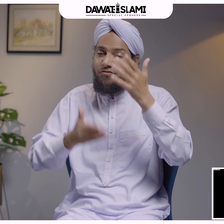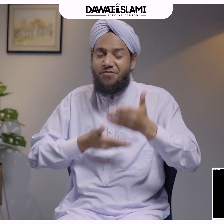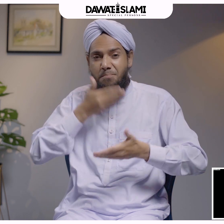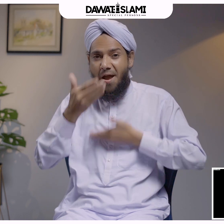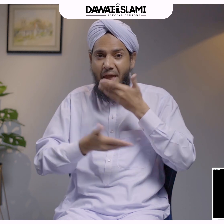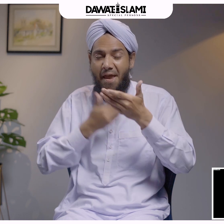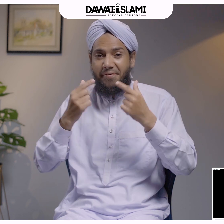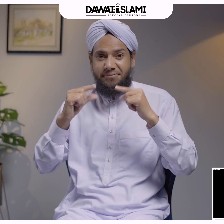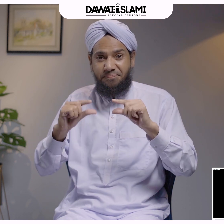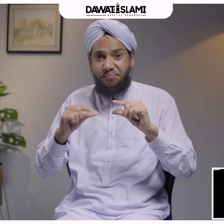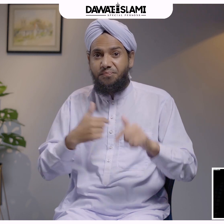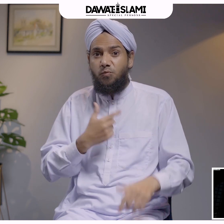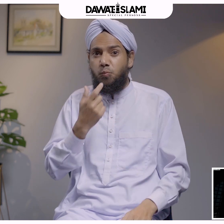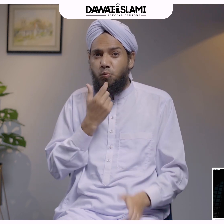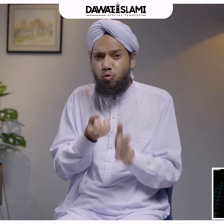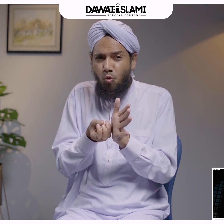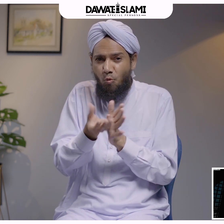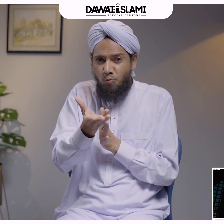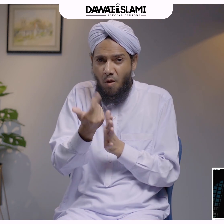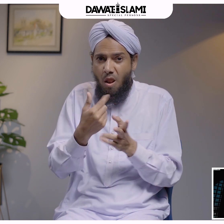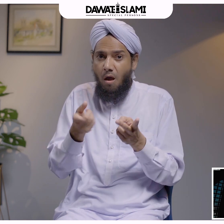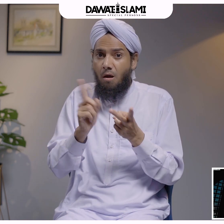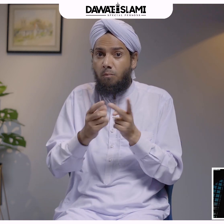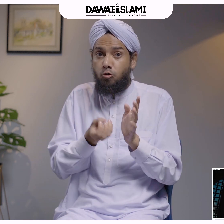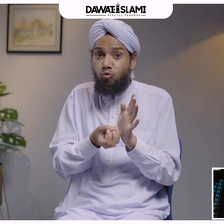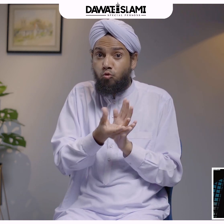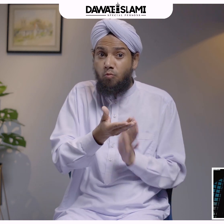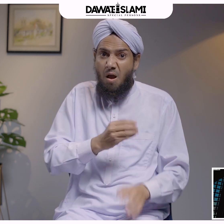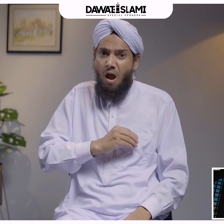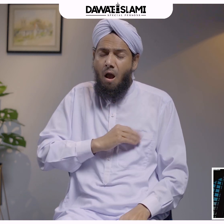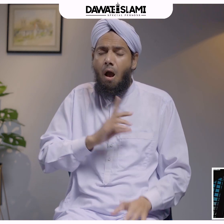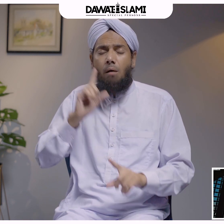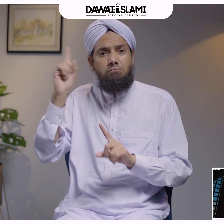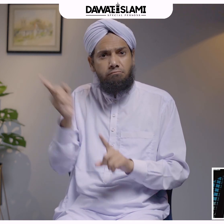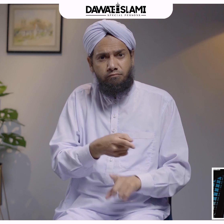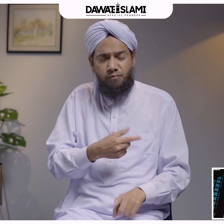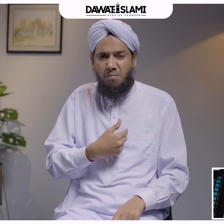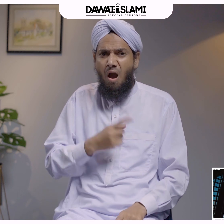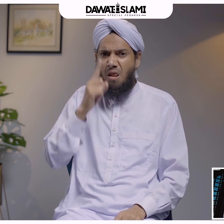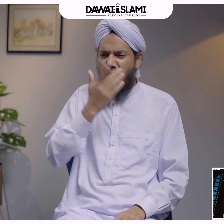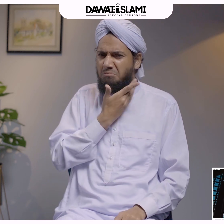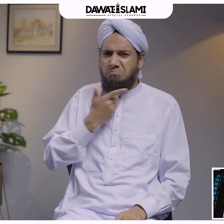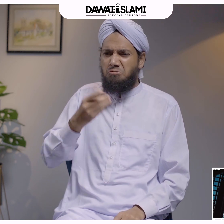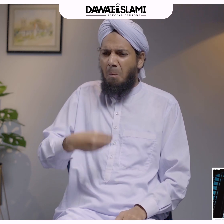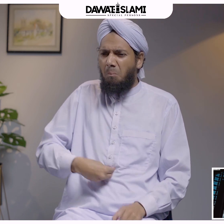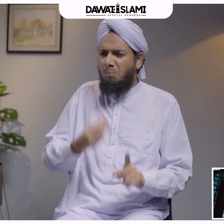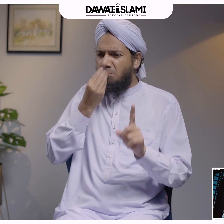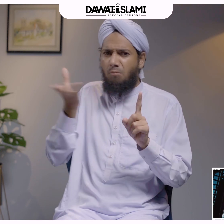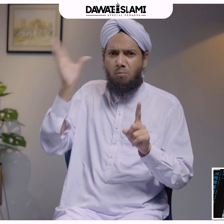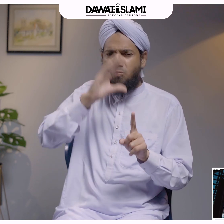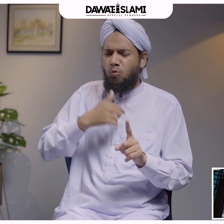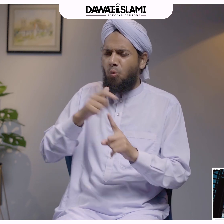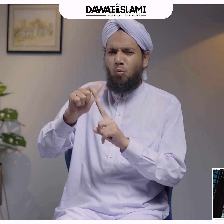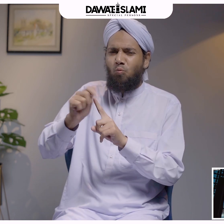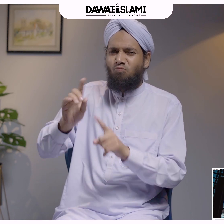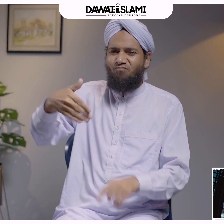نبی کریم صلی اللہ علیہ وآلہ وسلم نے فرمایا، جس نے جھوٹ بولا اور جھوٹ پر عمل کرنا نہیں چھوڑا تو اللہ تعالیٰ کو